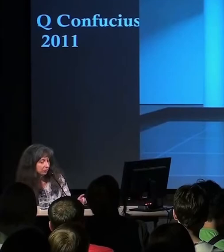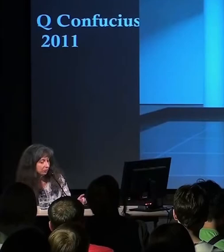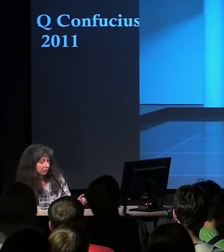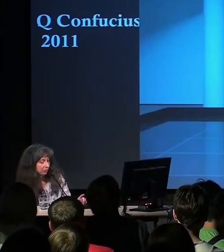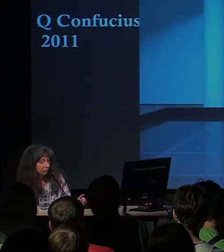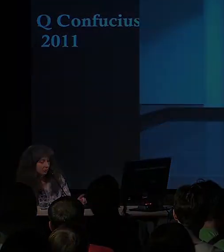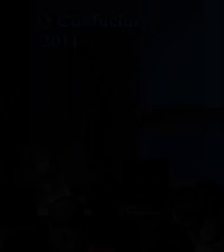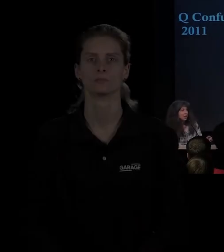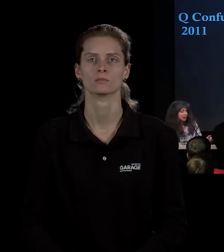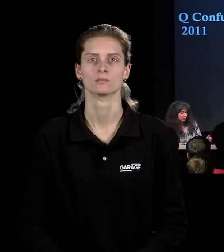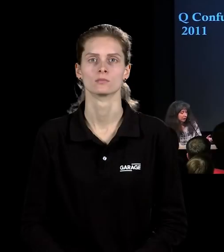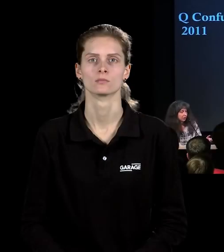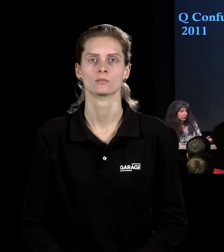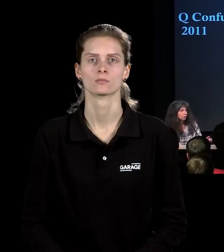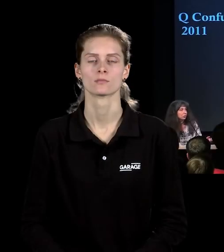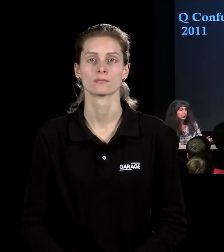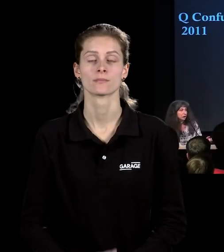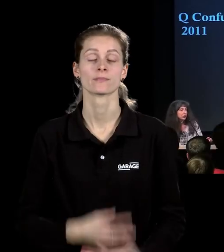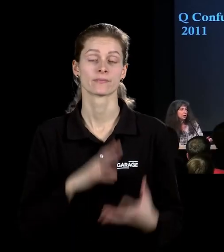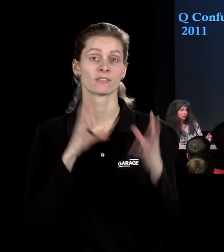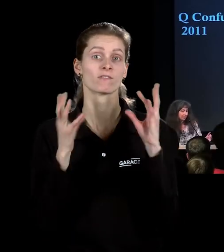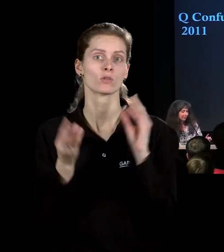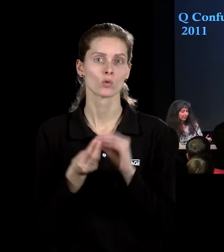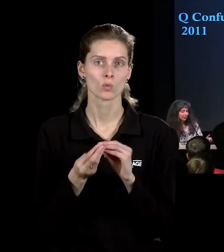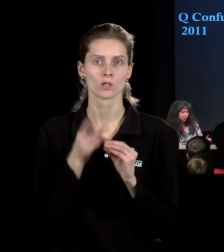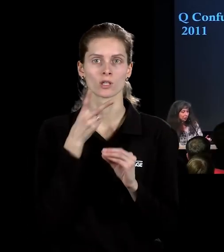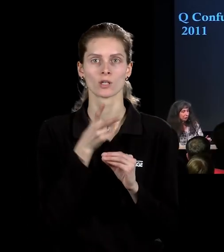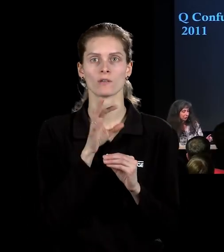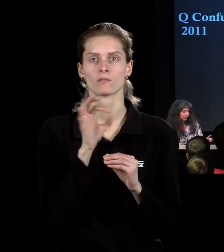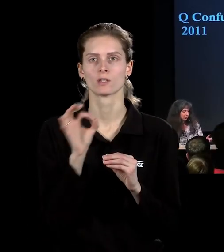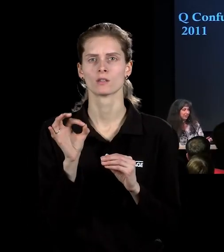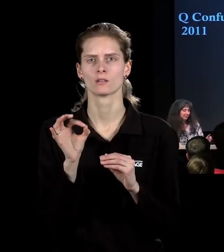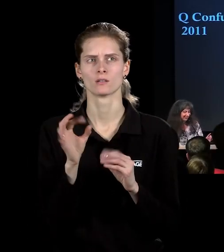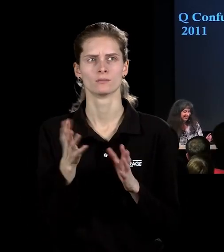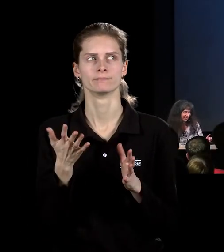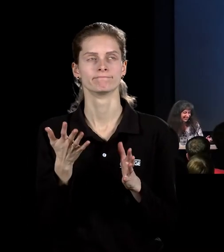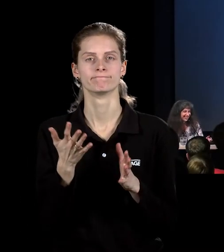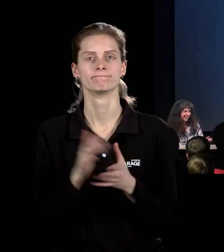молодой человек. И в конце концов, вот 2001... Что же...